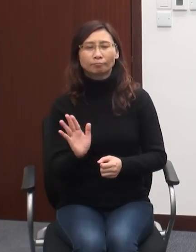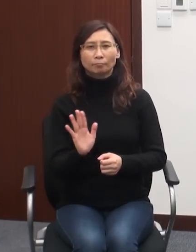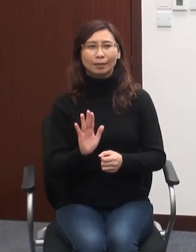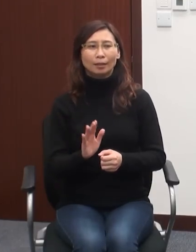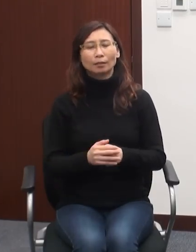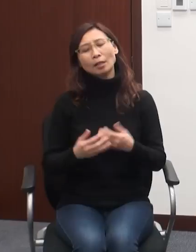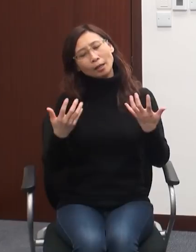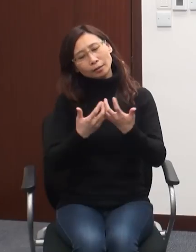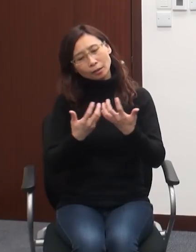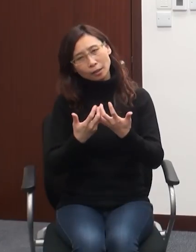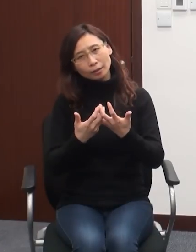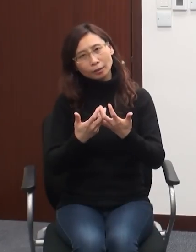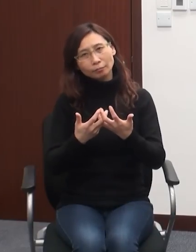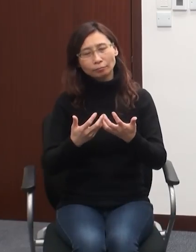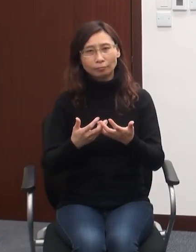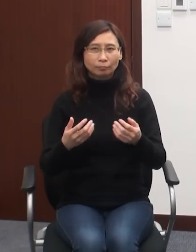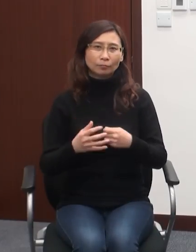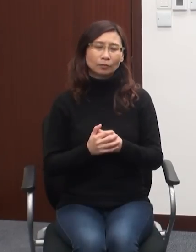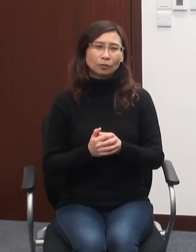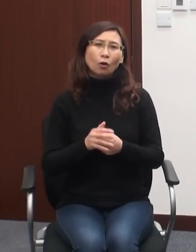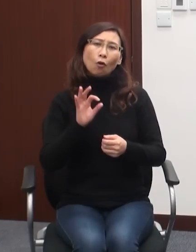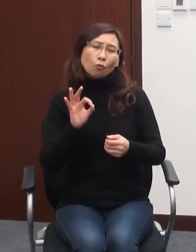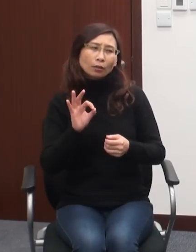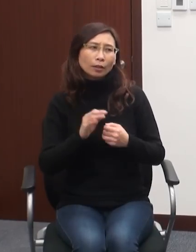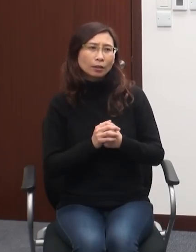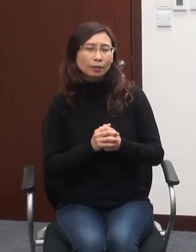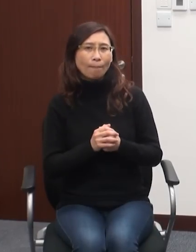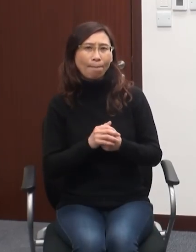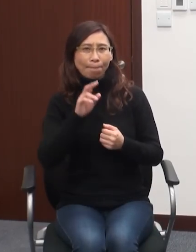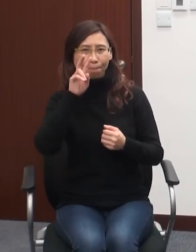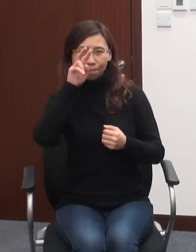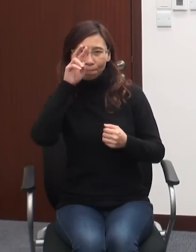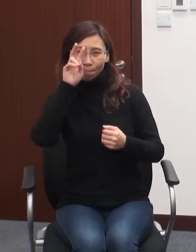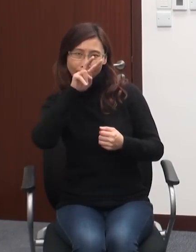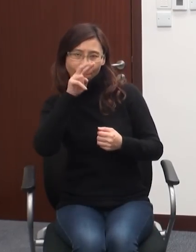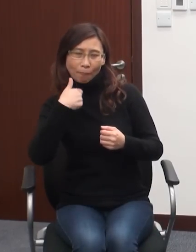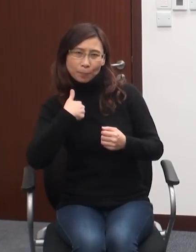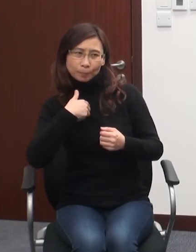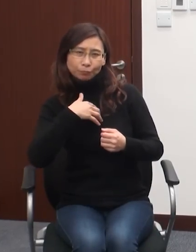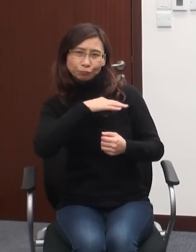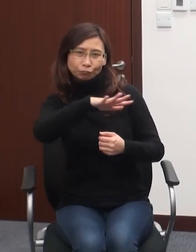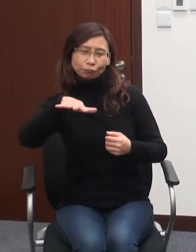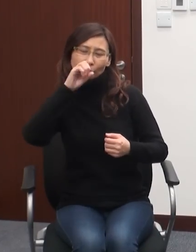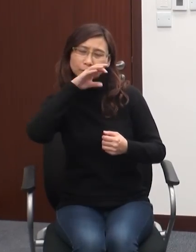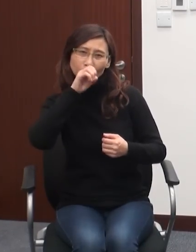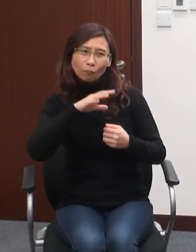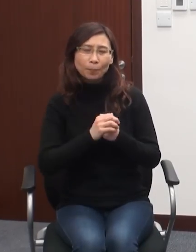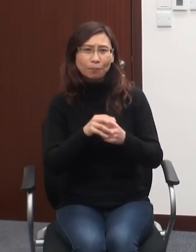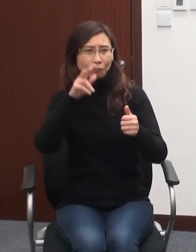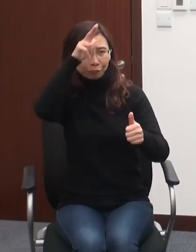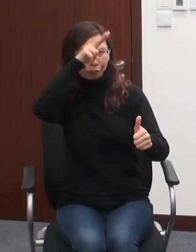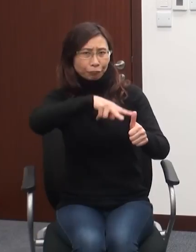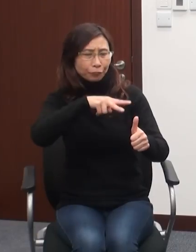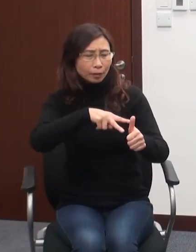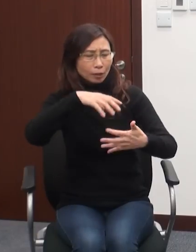盤數，或者整定個招牌，令到可能中國國際，即係如果你有睇我哋節目都知道就係話個財政預算案其實有一個政治含義喺度，就係話